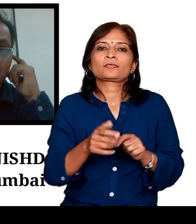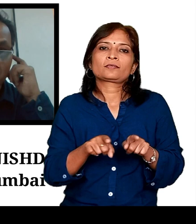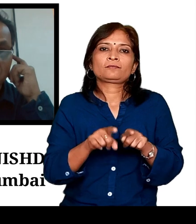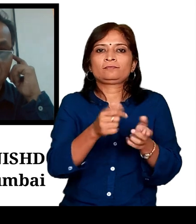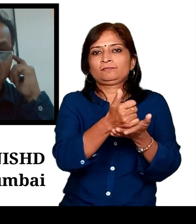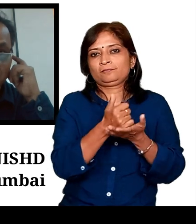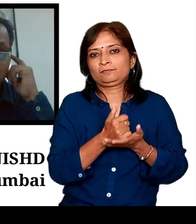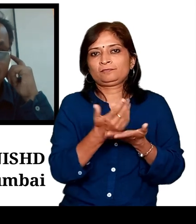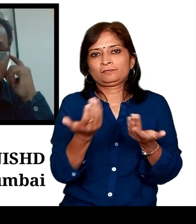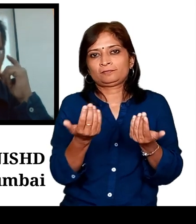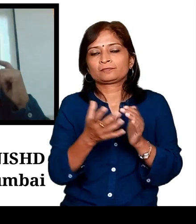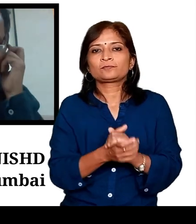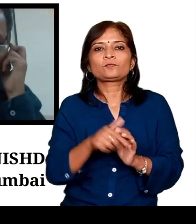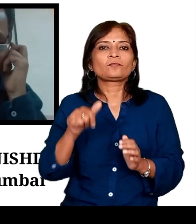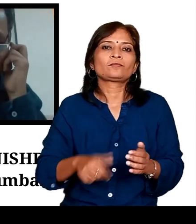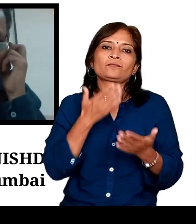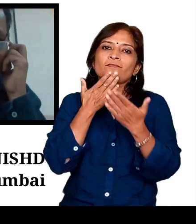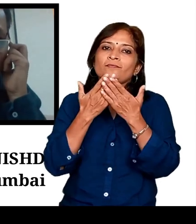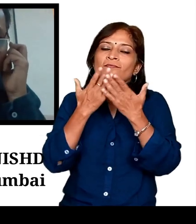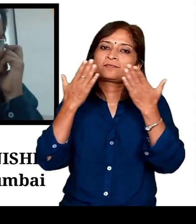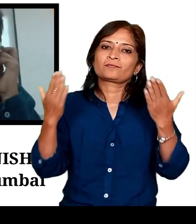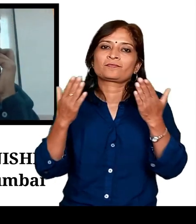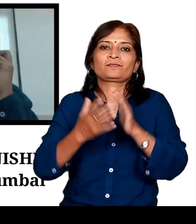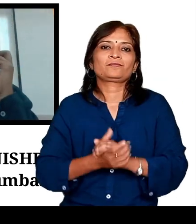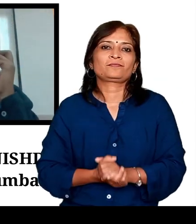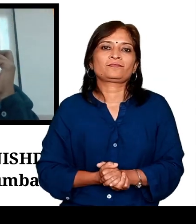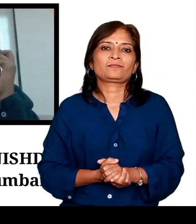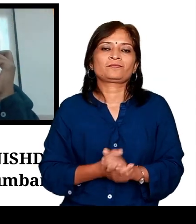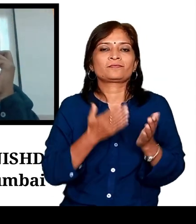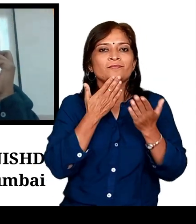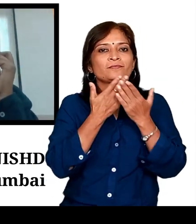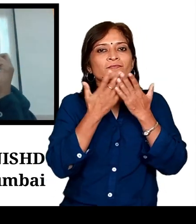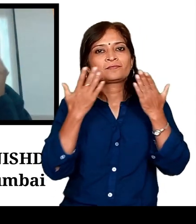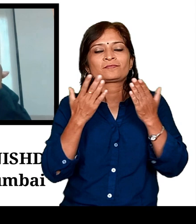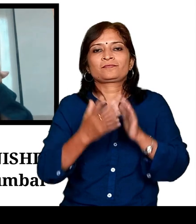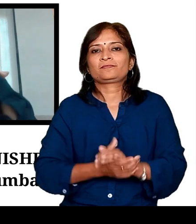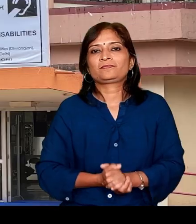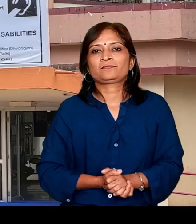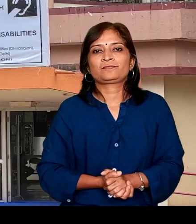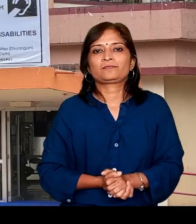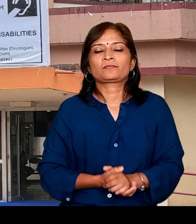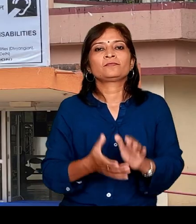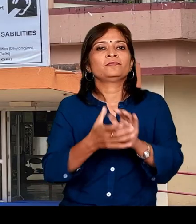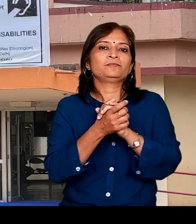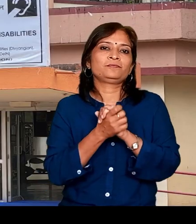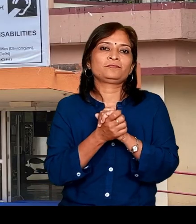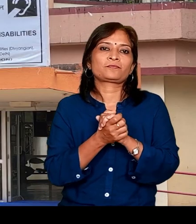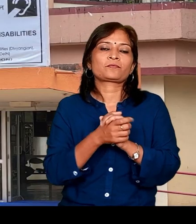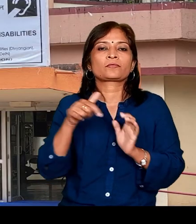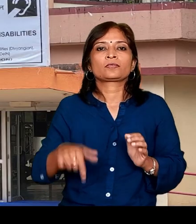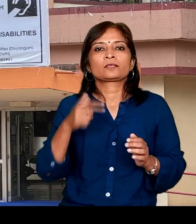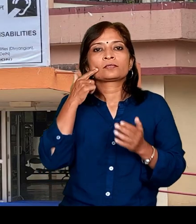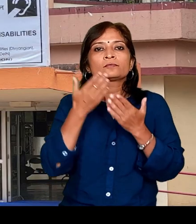सुविधा पा सकते हैं। जी बहुत बहुत धन्यवाद सर जी, थैंक यू सो मच सर जी।